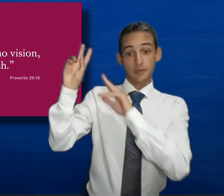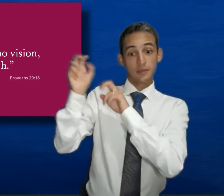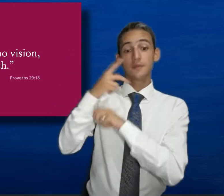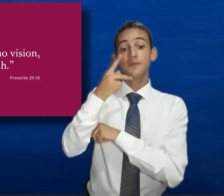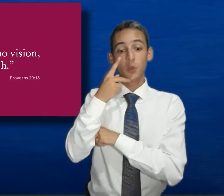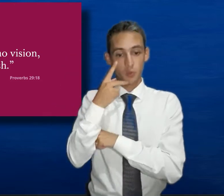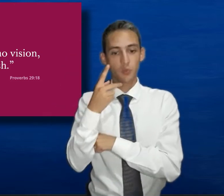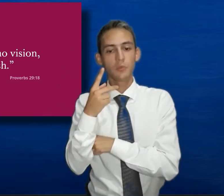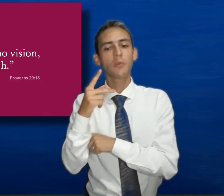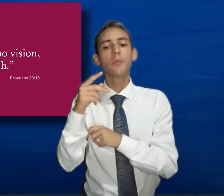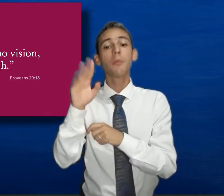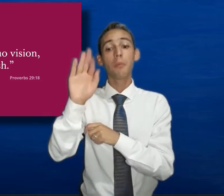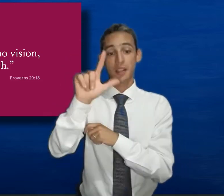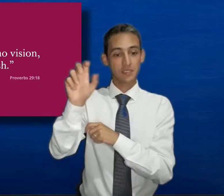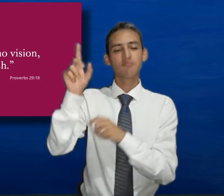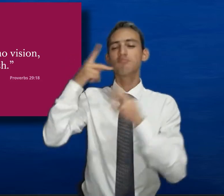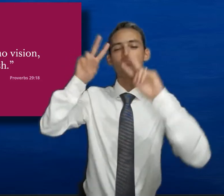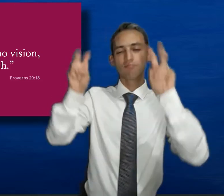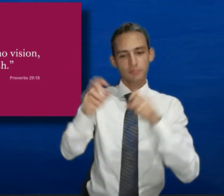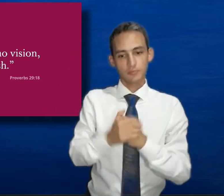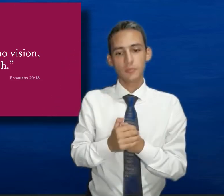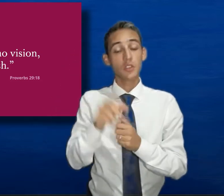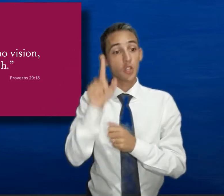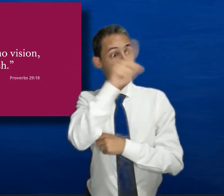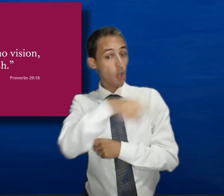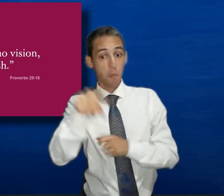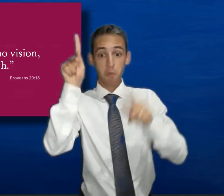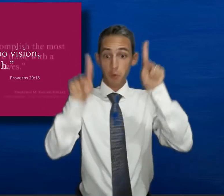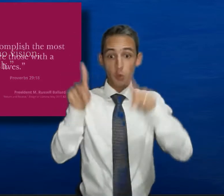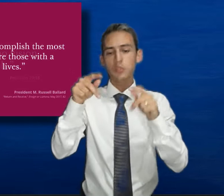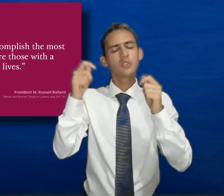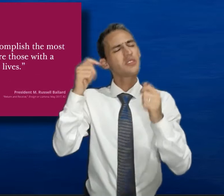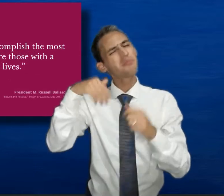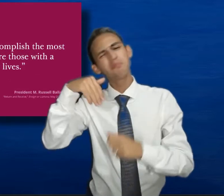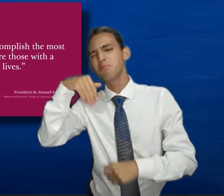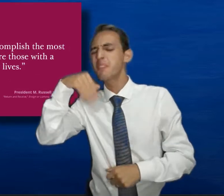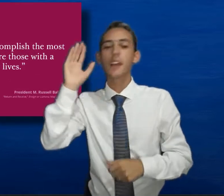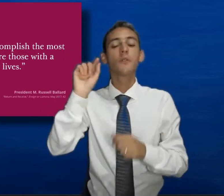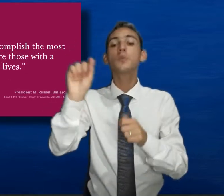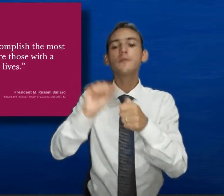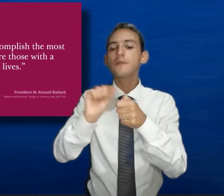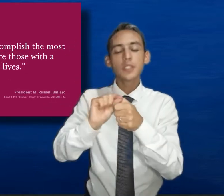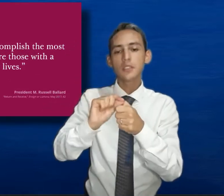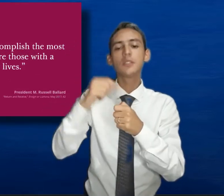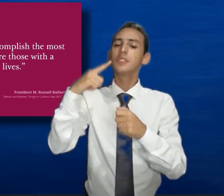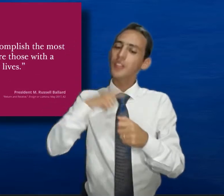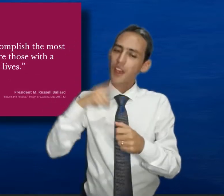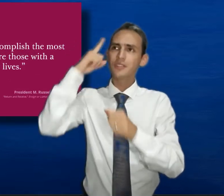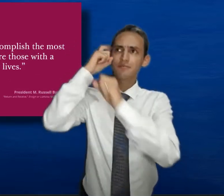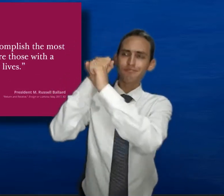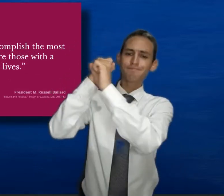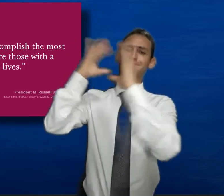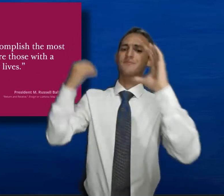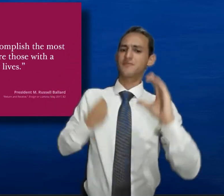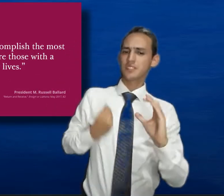verdadeiro foi descrito de modo mais detalhado em nossos dias pelo presidente M. Russell Ballard, quando ele disse: aqueles que mais realizam